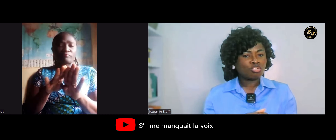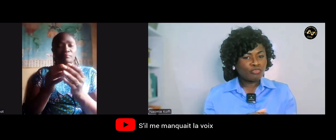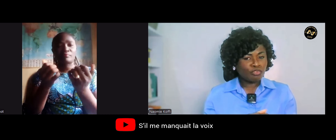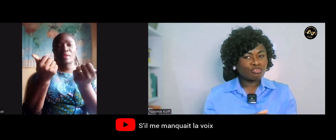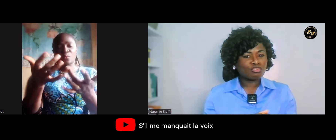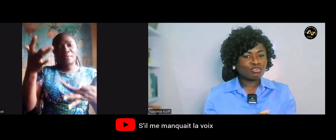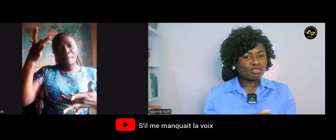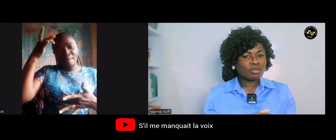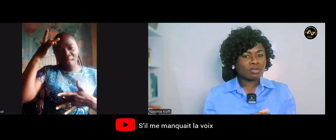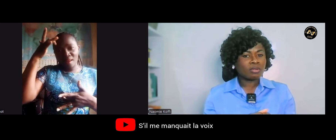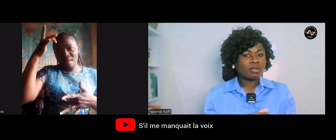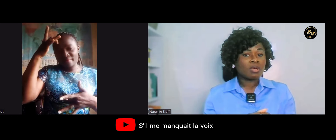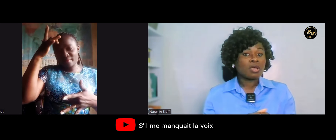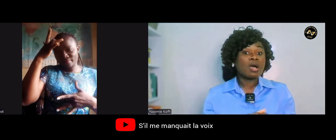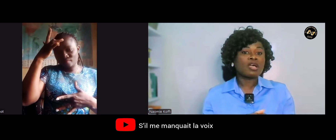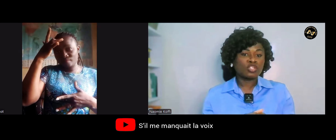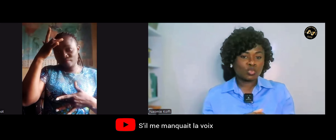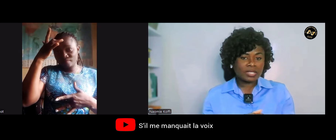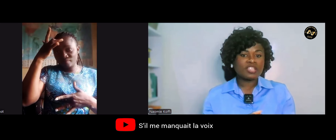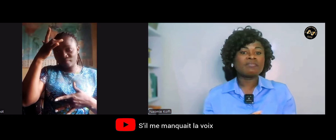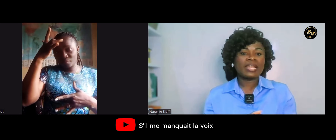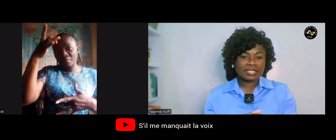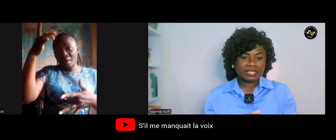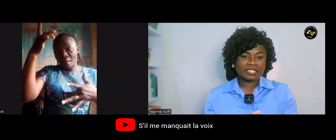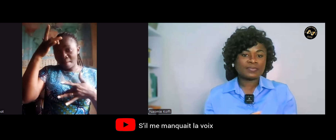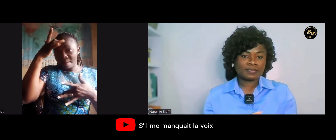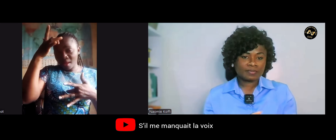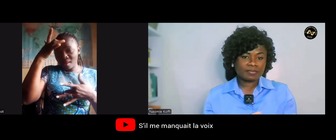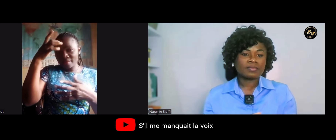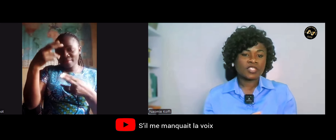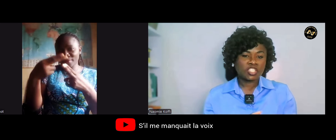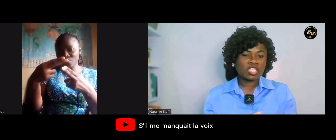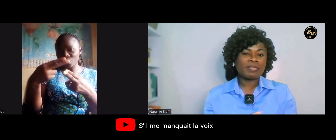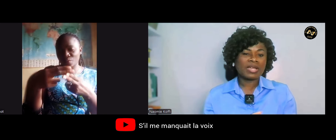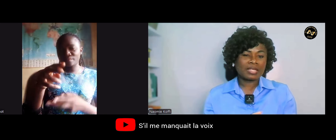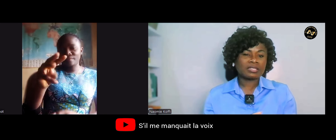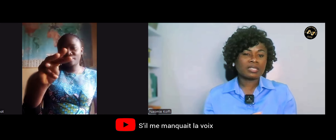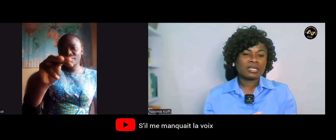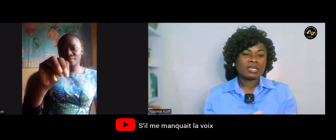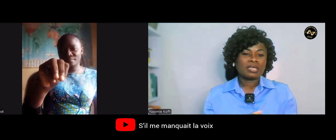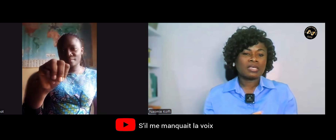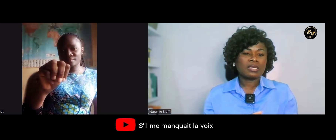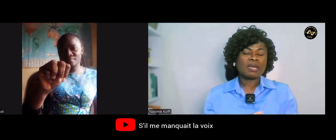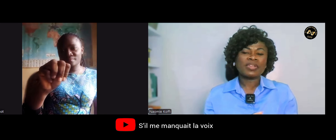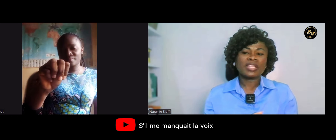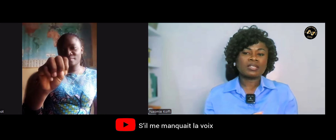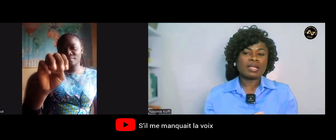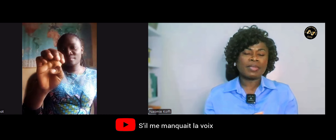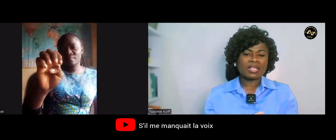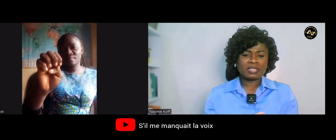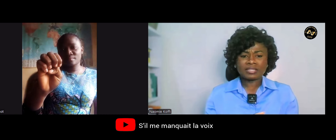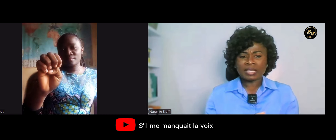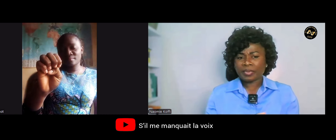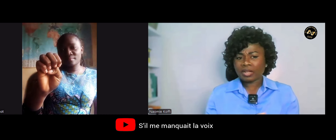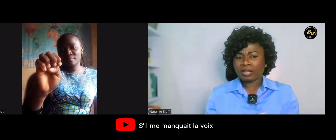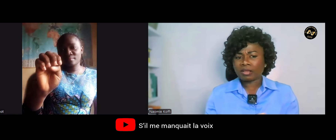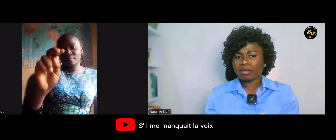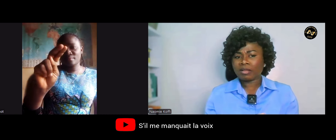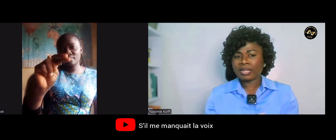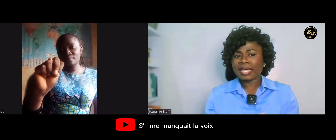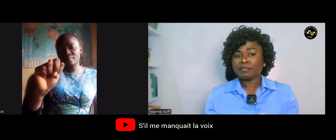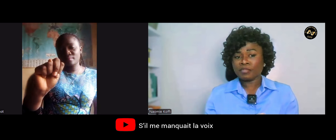Je suis devenue sourde suite à une maladie. J'étais malade et la maladie